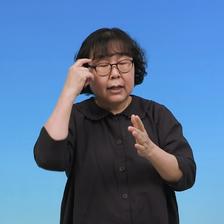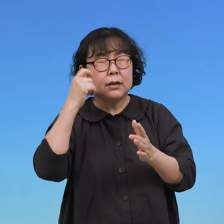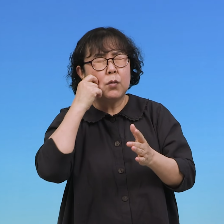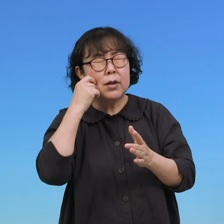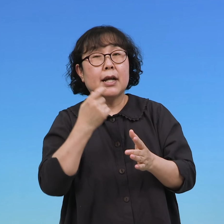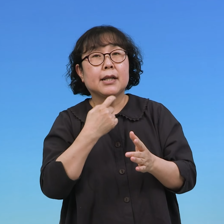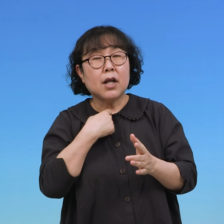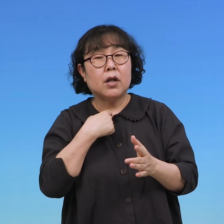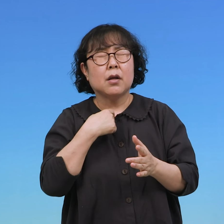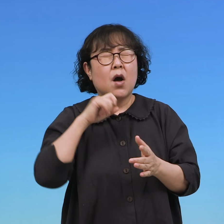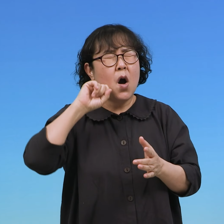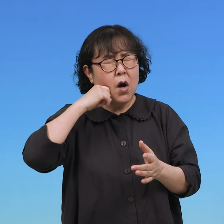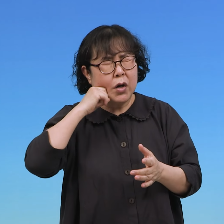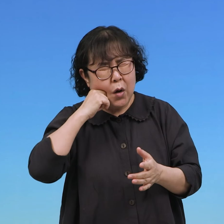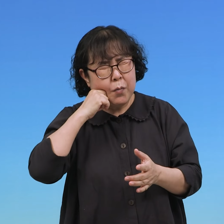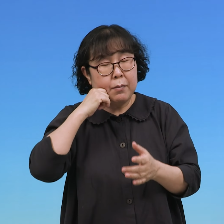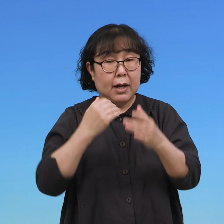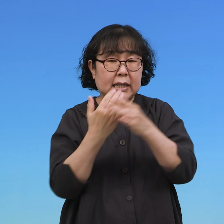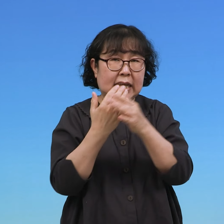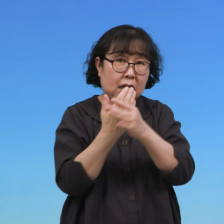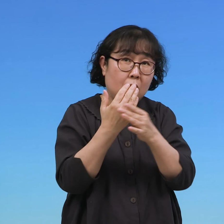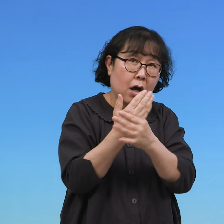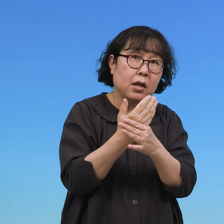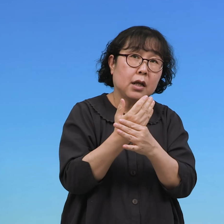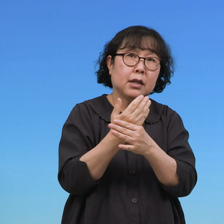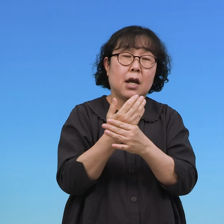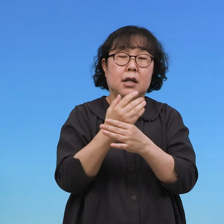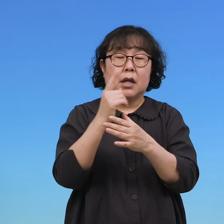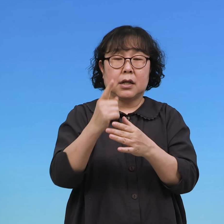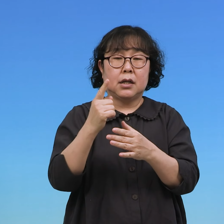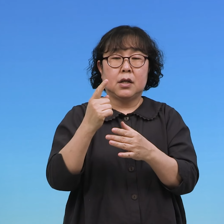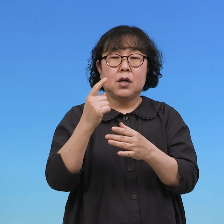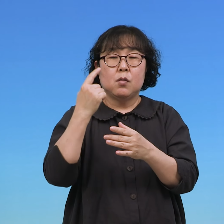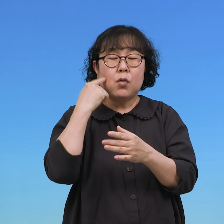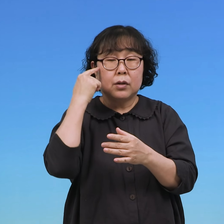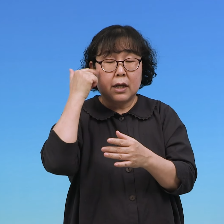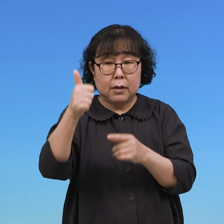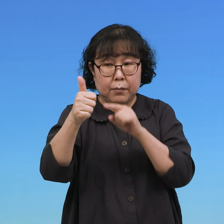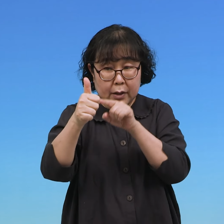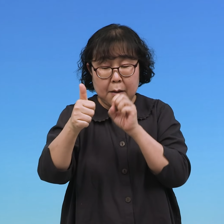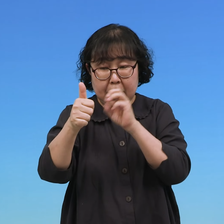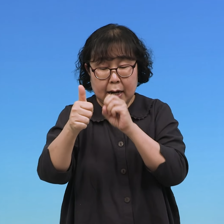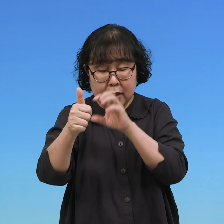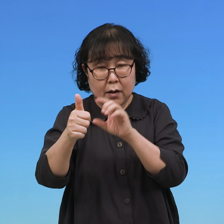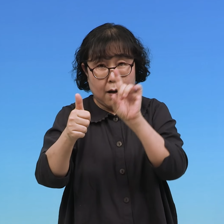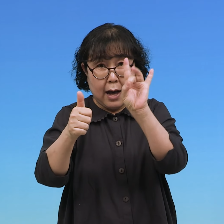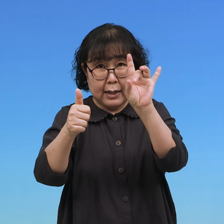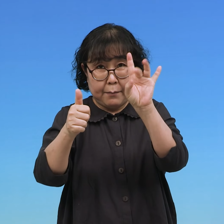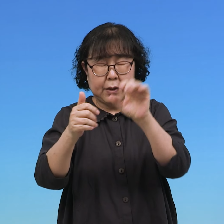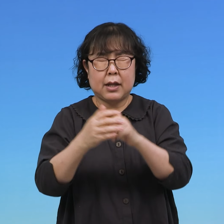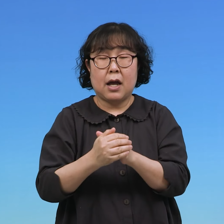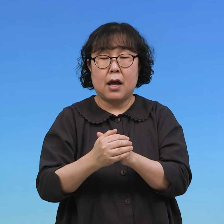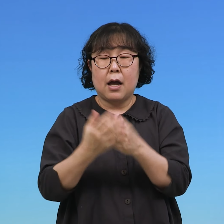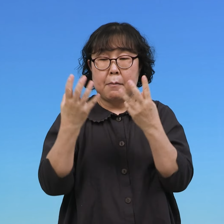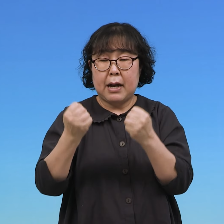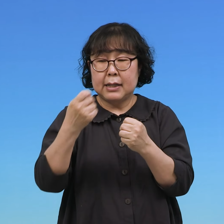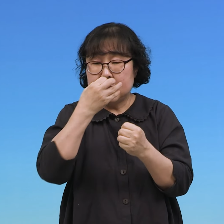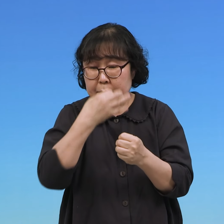연단이 찾아오고 장수 문제롭고 심하고 하는데, 내가 그분들한테 하는 이야기는 하나예요. 많이